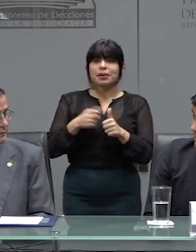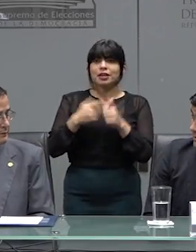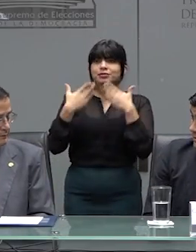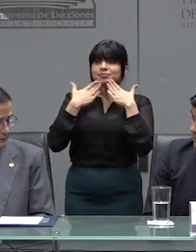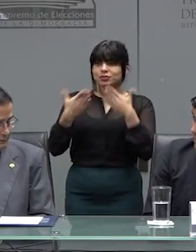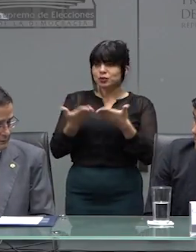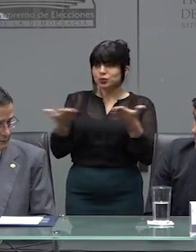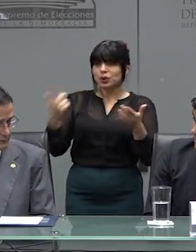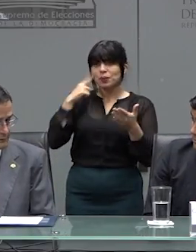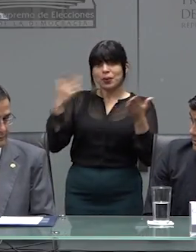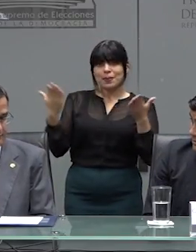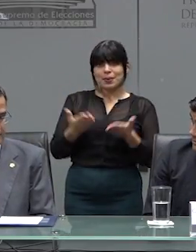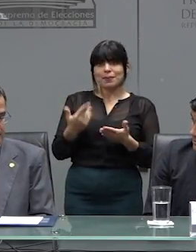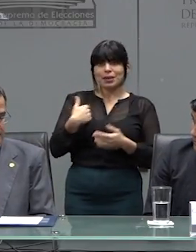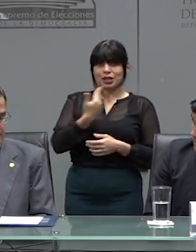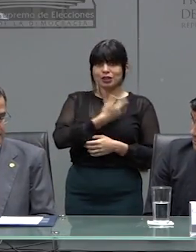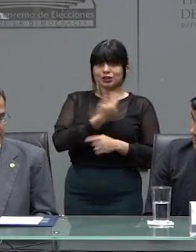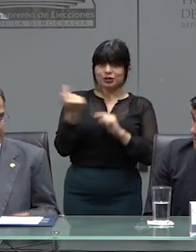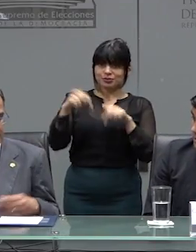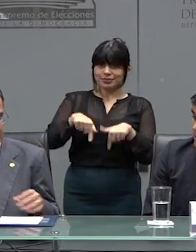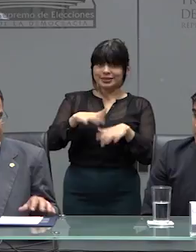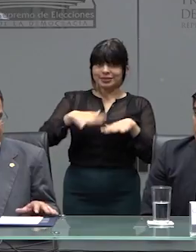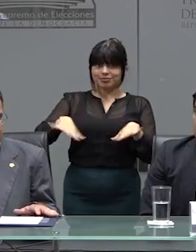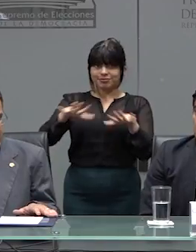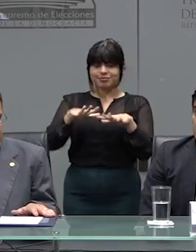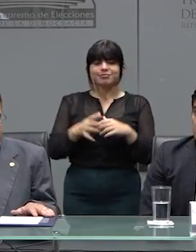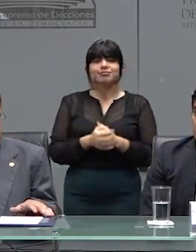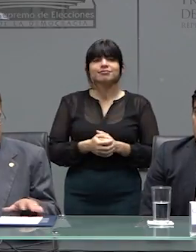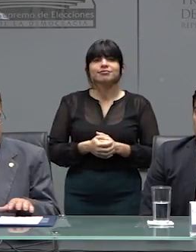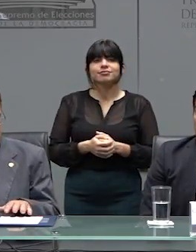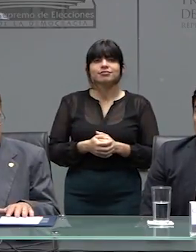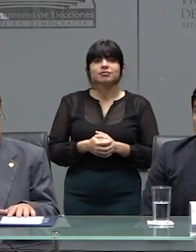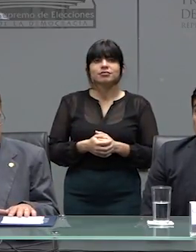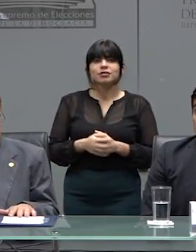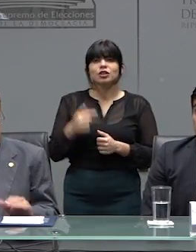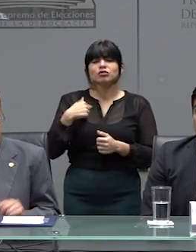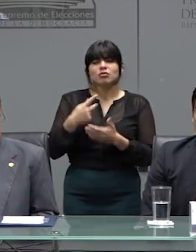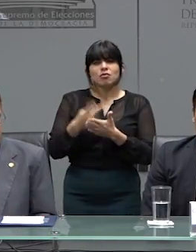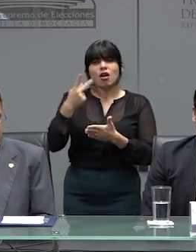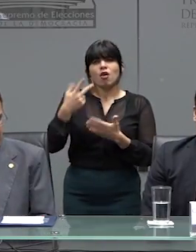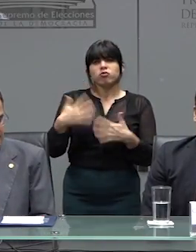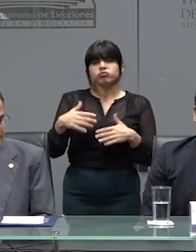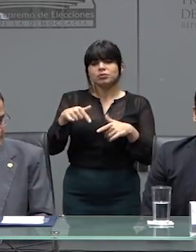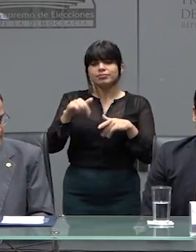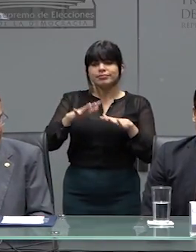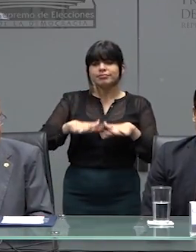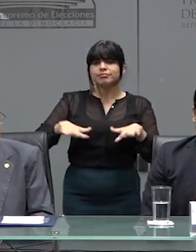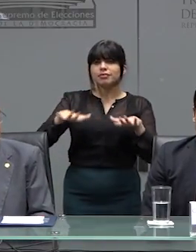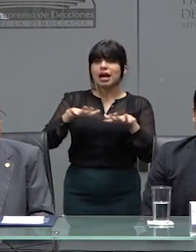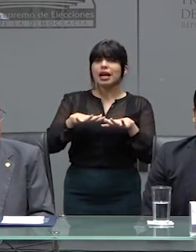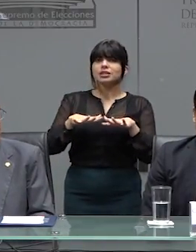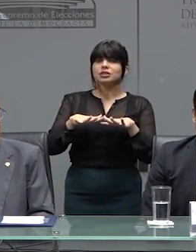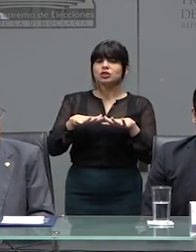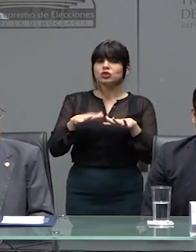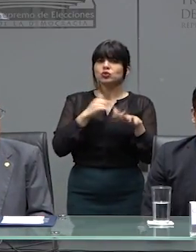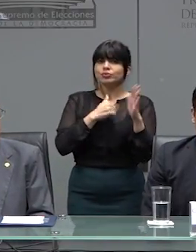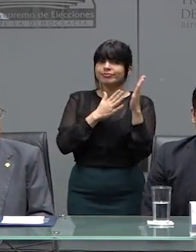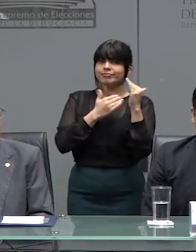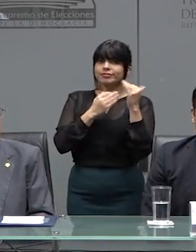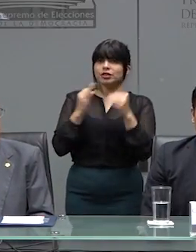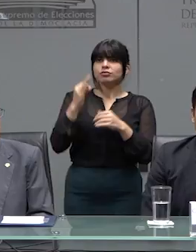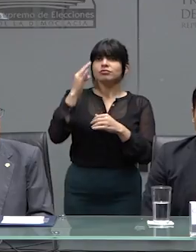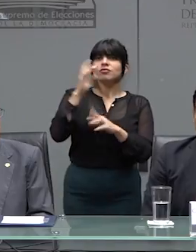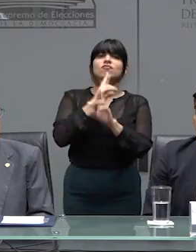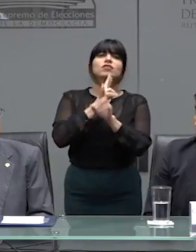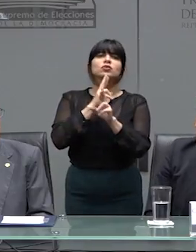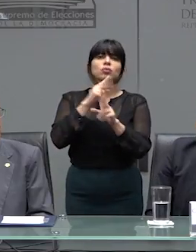agradecerles a ustedes la bienvenida que nos dan a este espacio y lo valoro como un espacio que auguro tendrá resultados